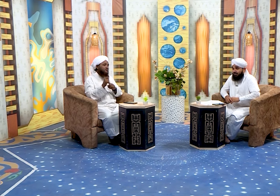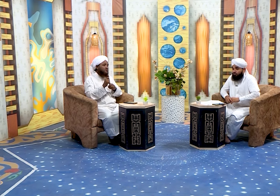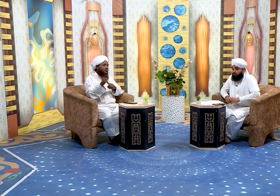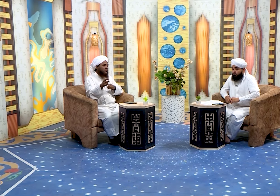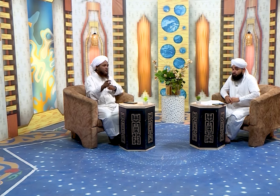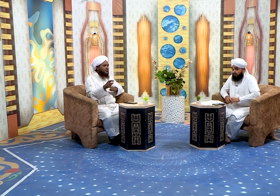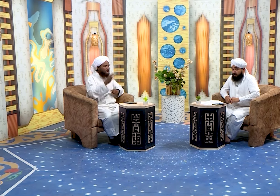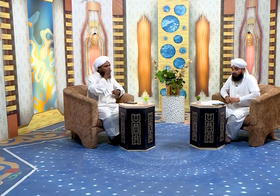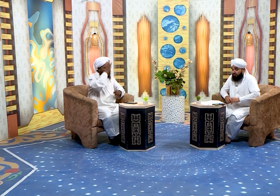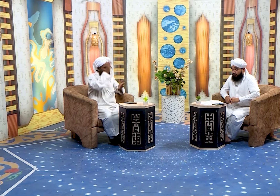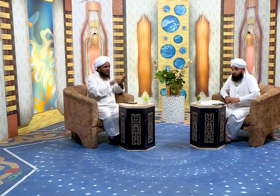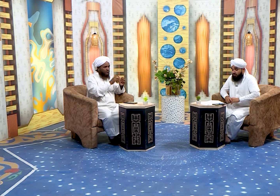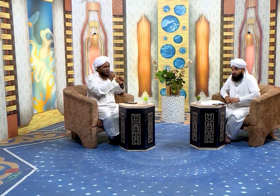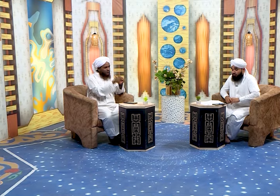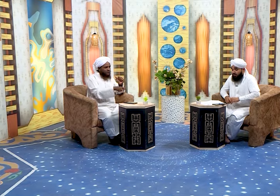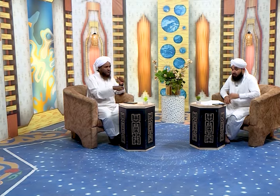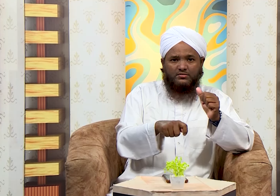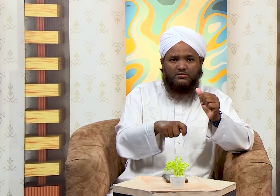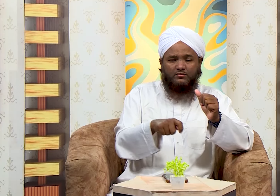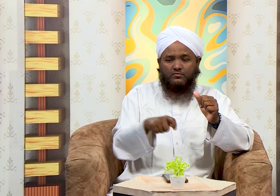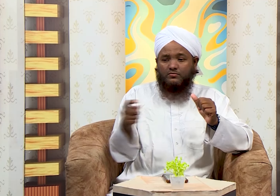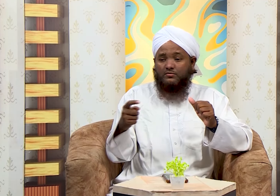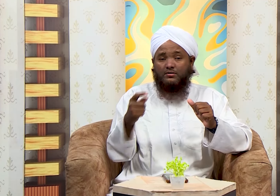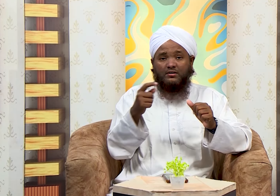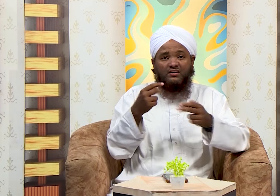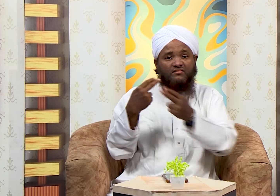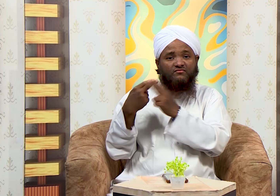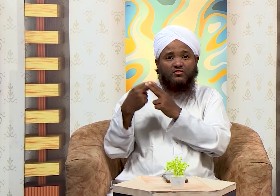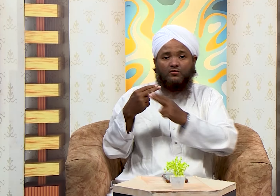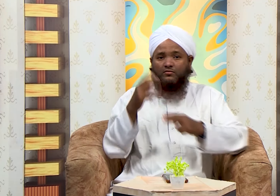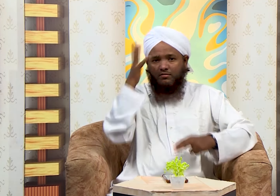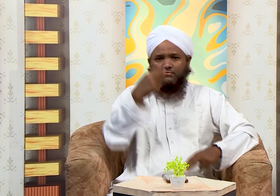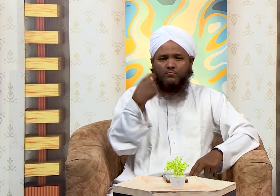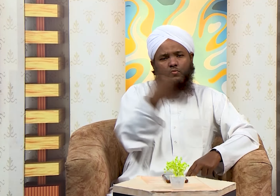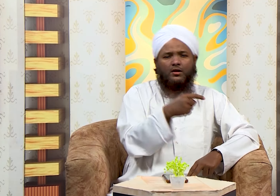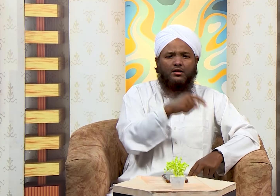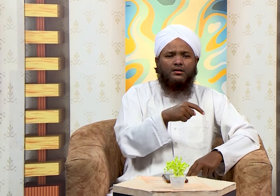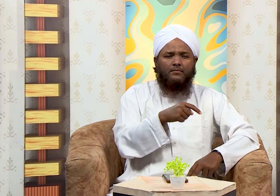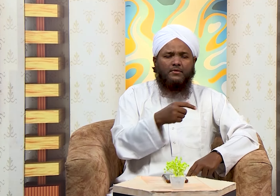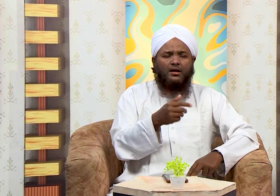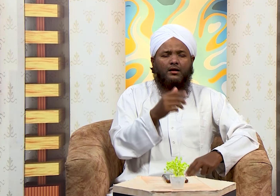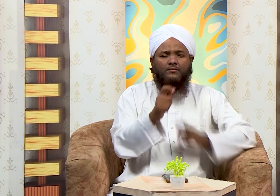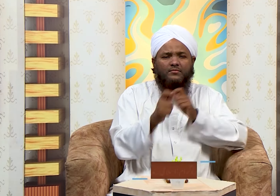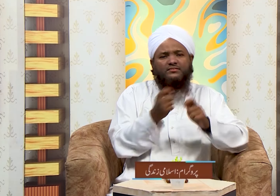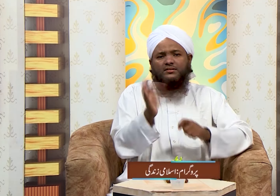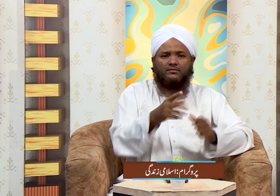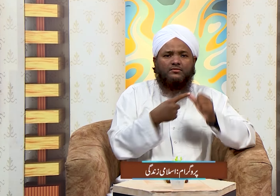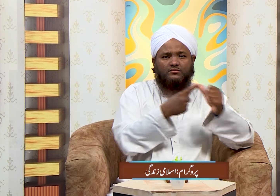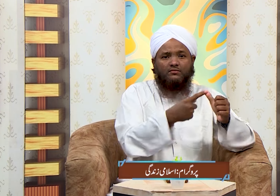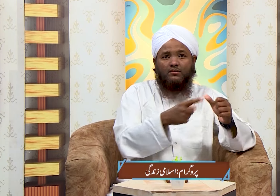جائے گا تو میں پھر اس سے مشورہ کروں گا فرون نے اسے خبر دی اور کہا کہ میں چاہتا ہوں کہ حضرت موسیٰ علیہ السلام کی ہدایت پر عمل